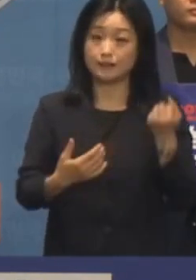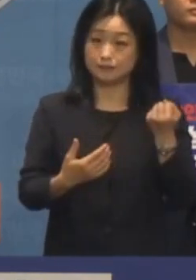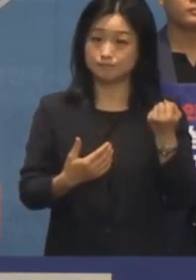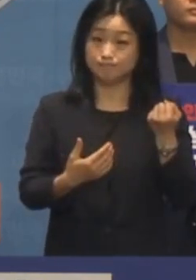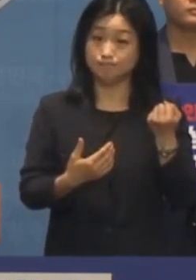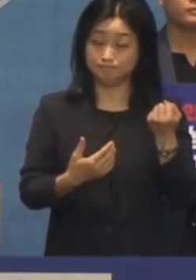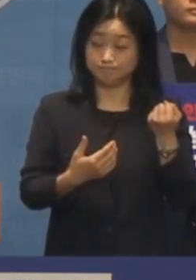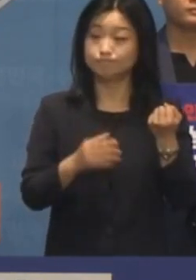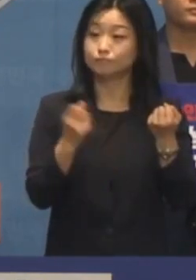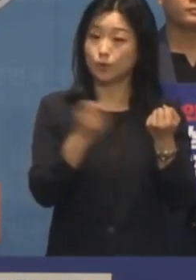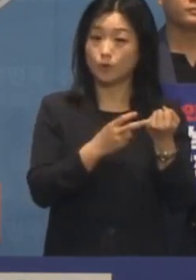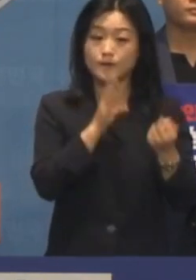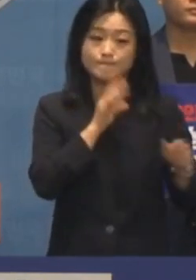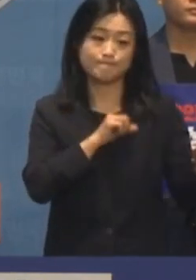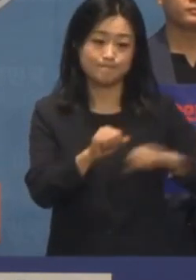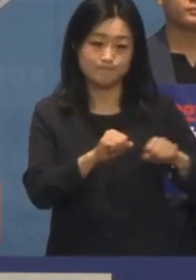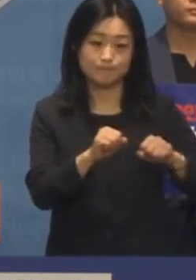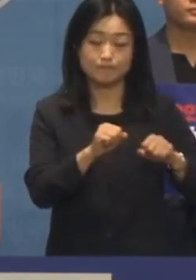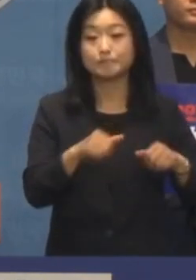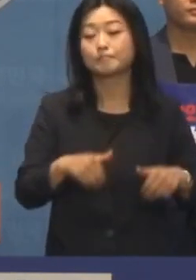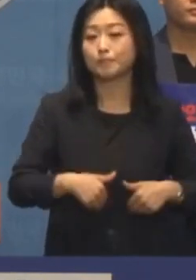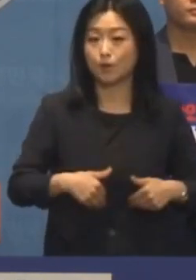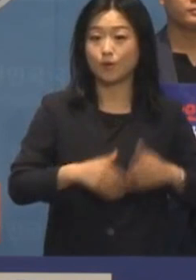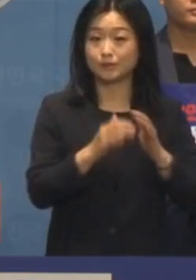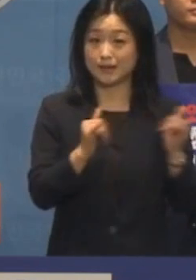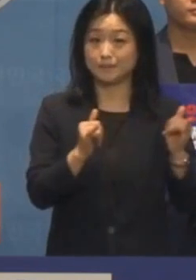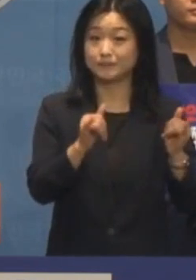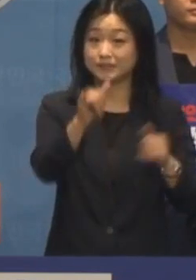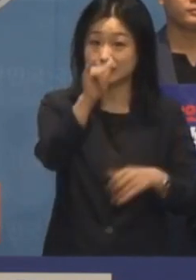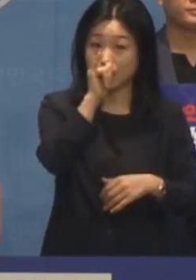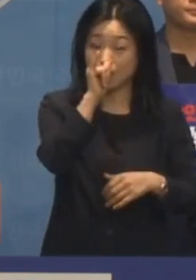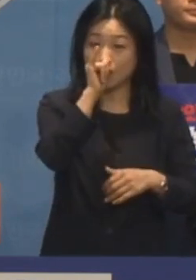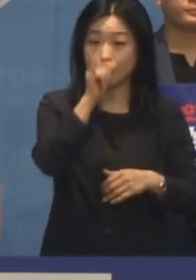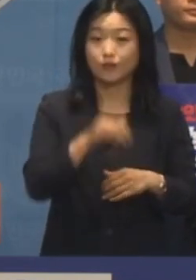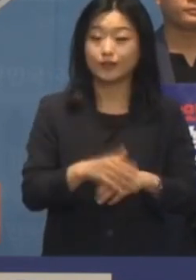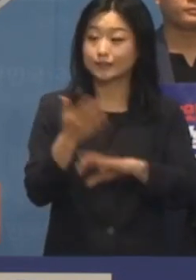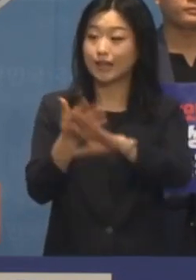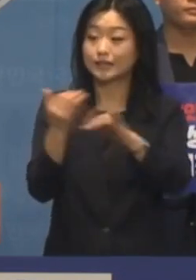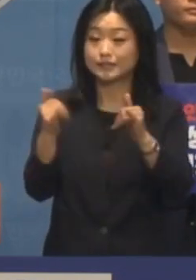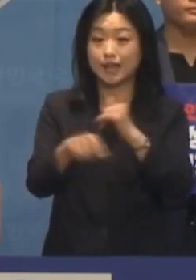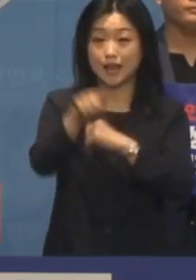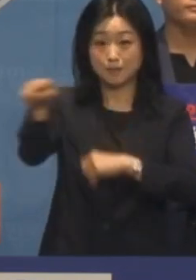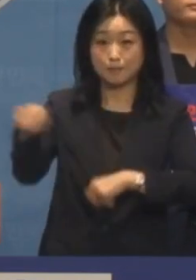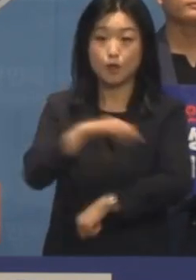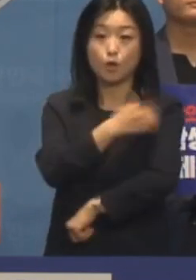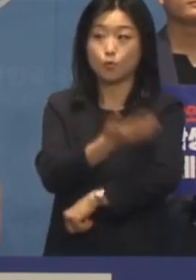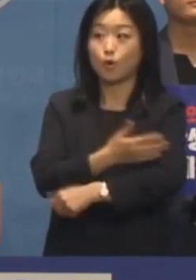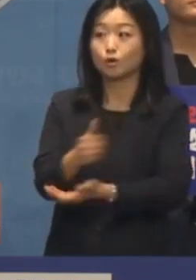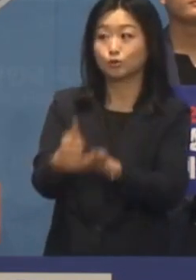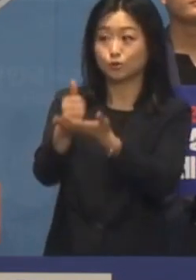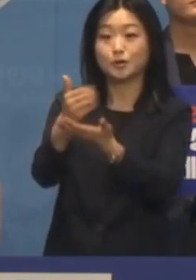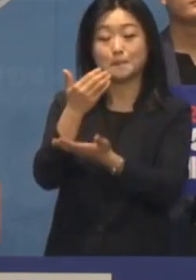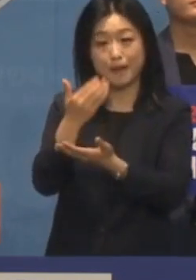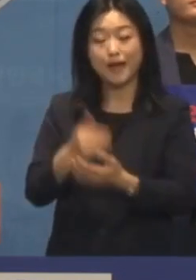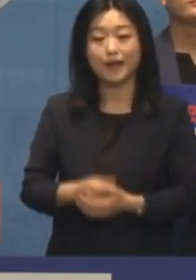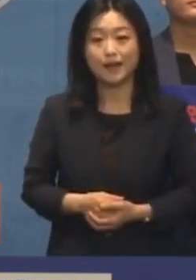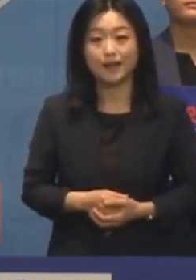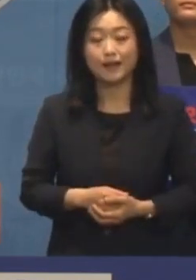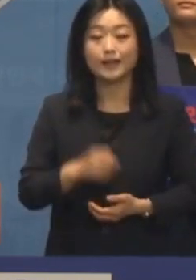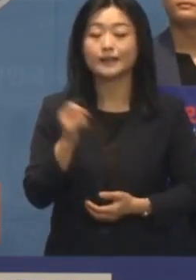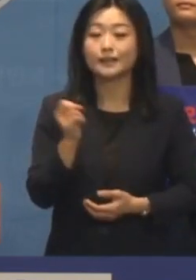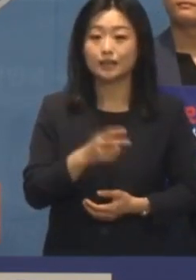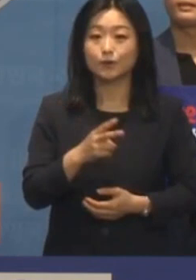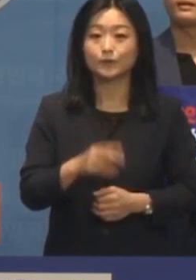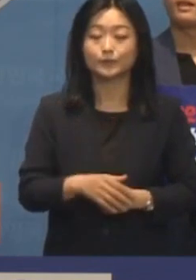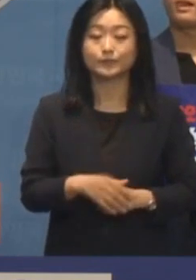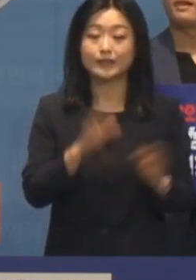보장받고 적극적으로 실현할 수 있다고 생각하는 사람일수록 타자의 지위와 권위를 존중할 수 있다고 봅니다. 특히